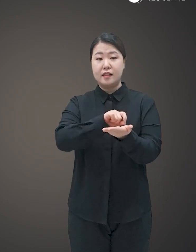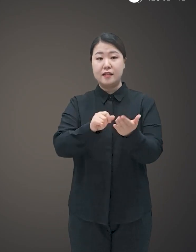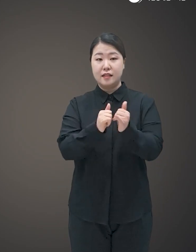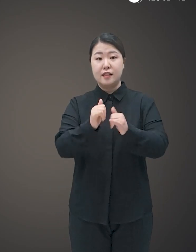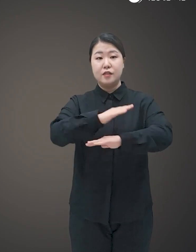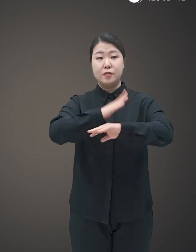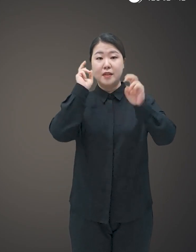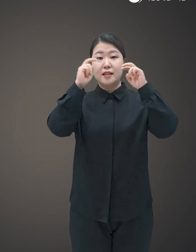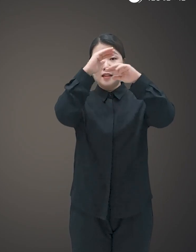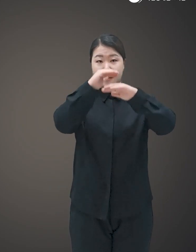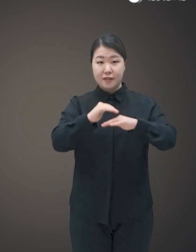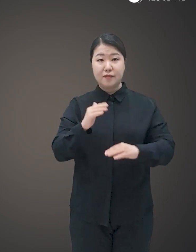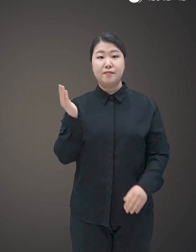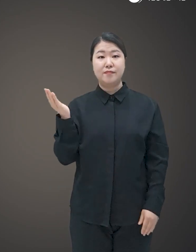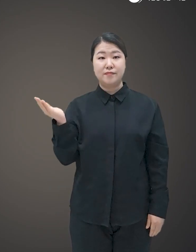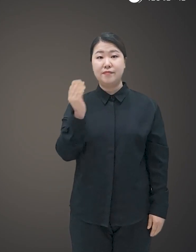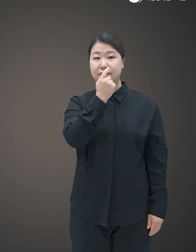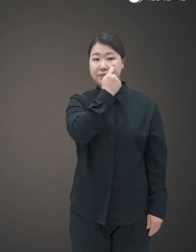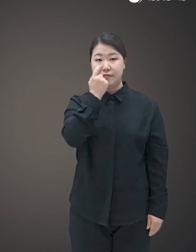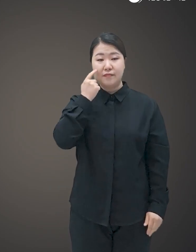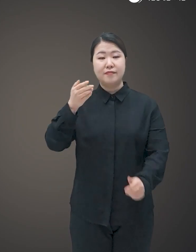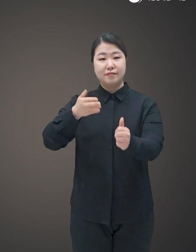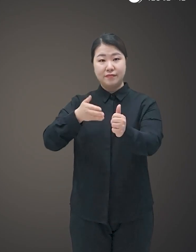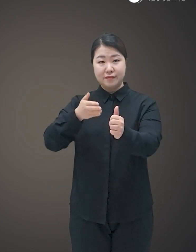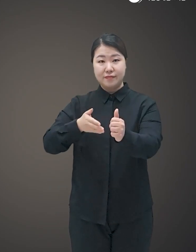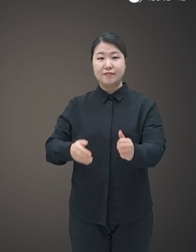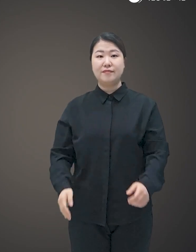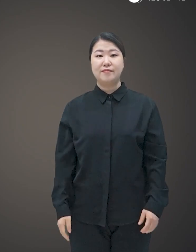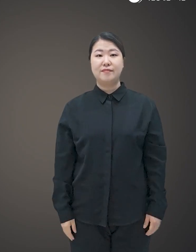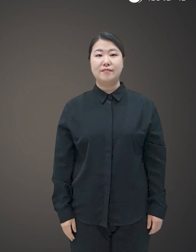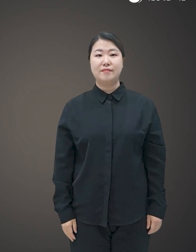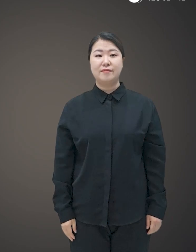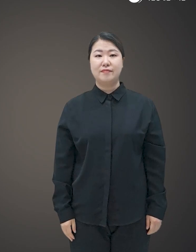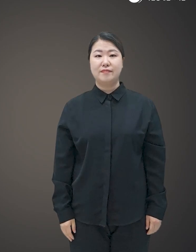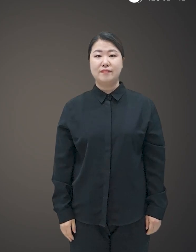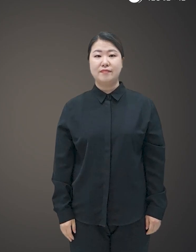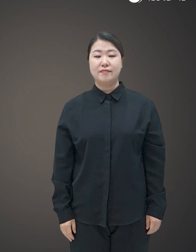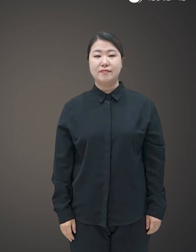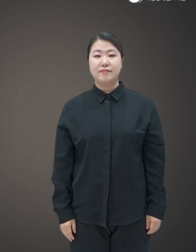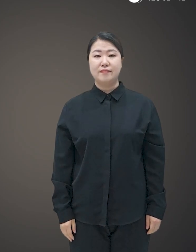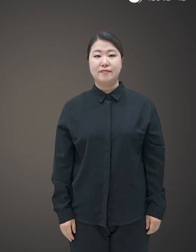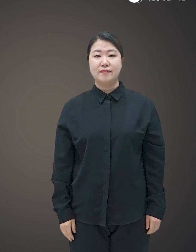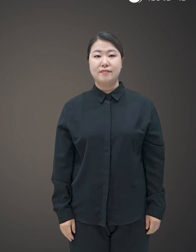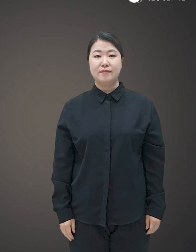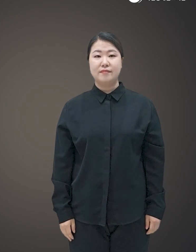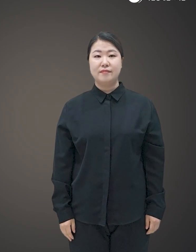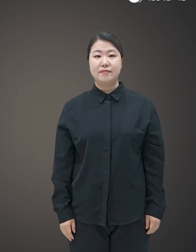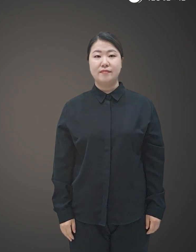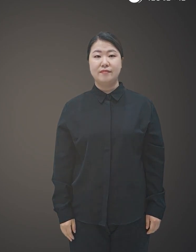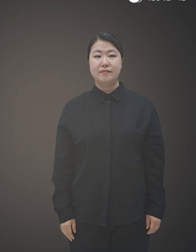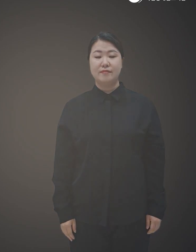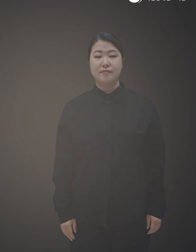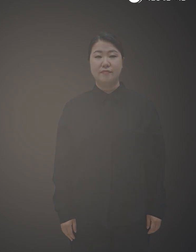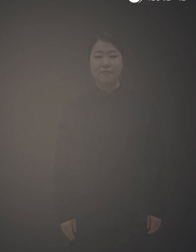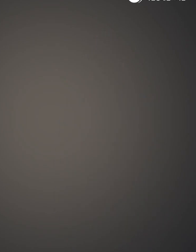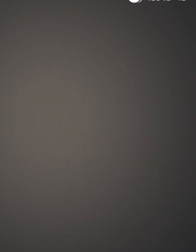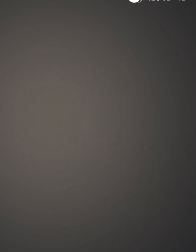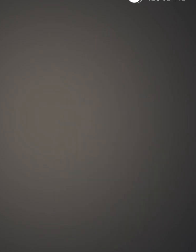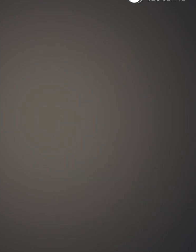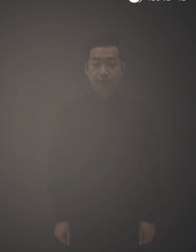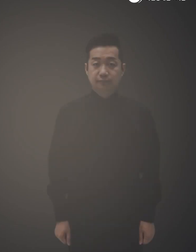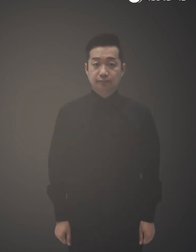도서명, 유기견 수영이의 편지. 저자, 김정민. 출판사, 해드림